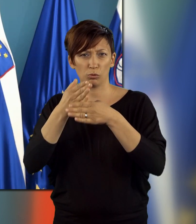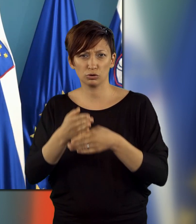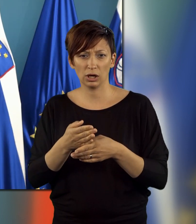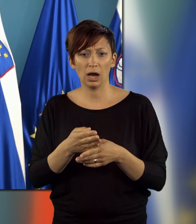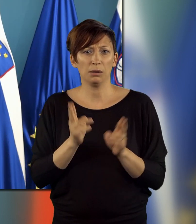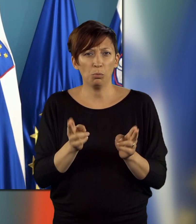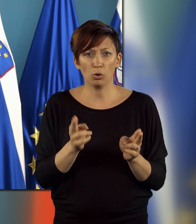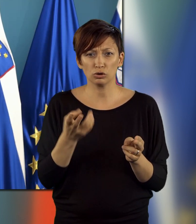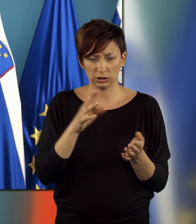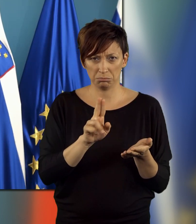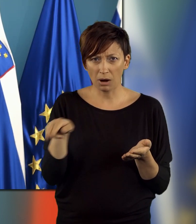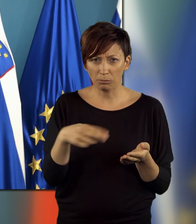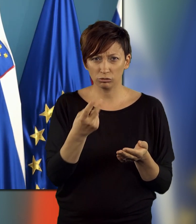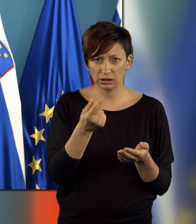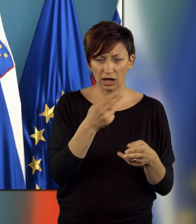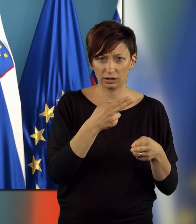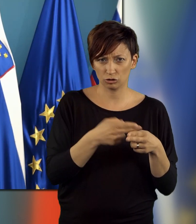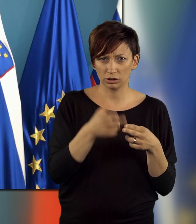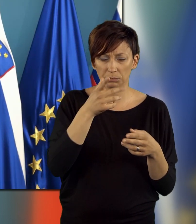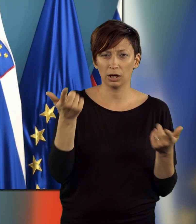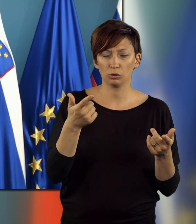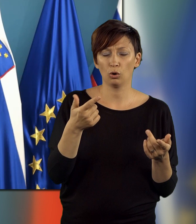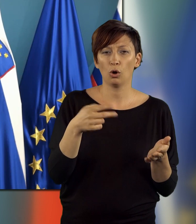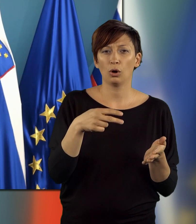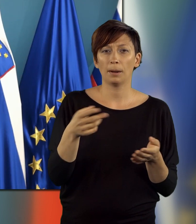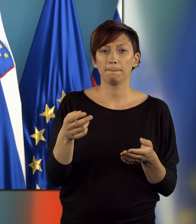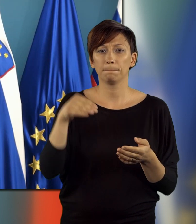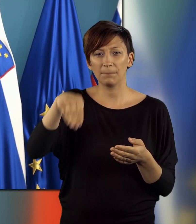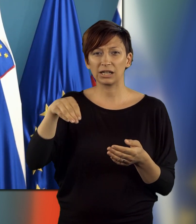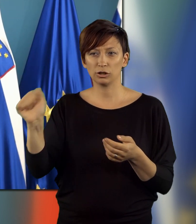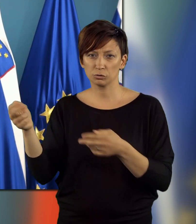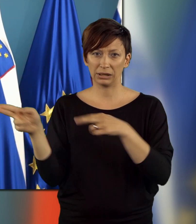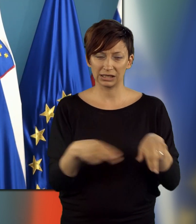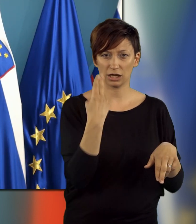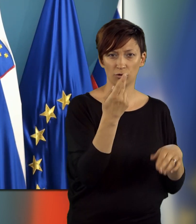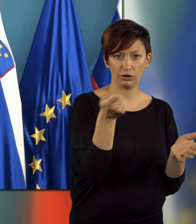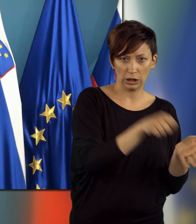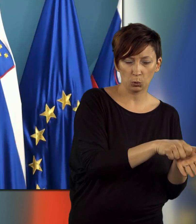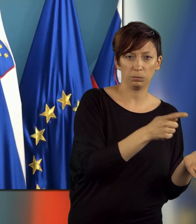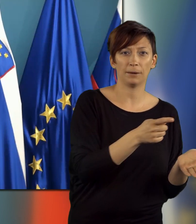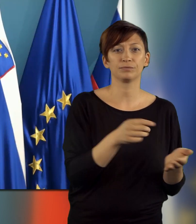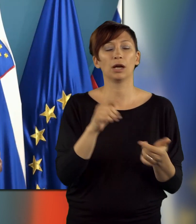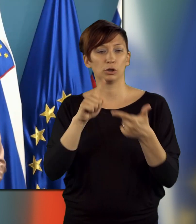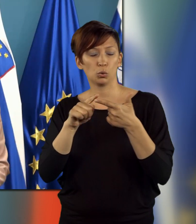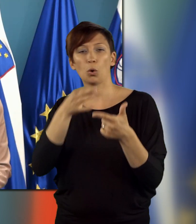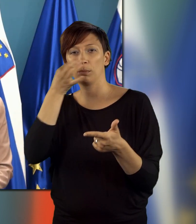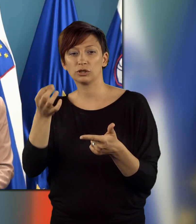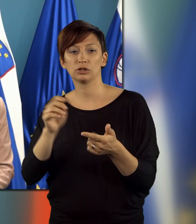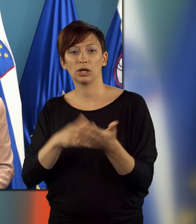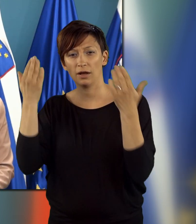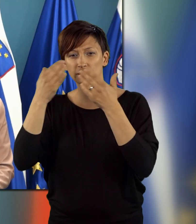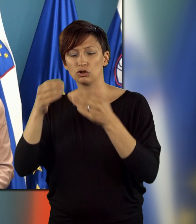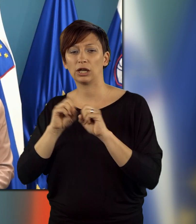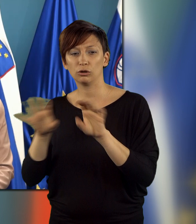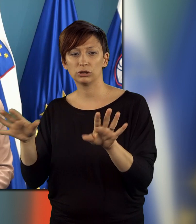sploh imamo denar, da bi denimo, če bi prišlo do prodaje, Mercator odkupili? In drugo vprašanje, že nekaj časa na naši večerni